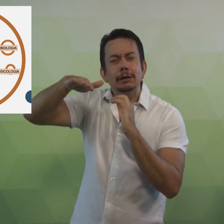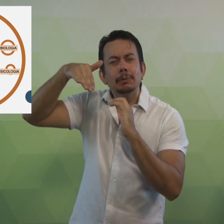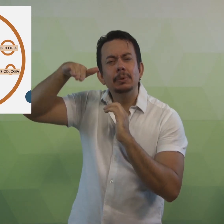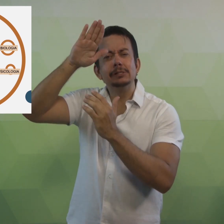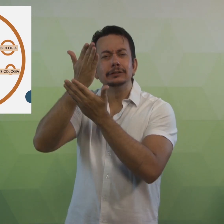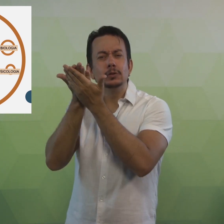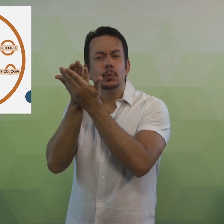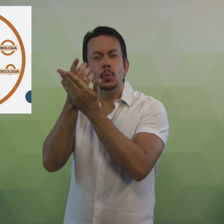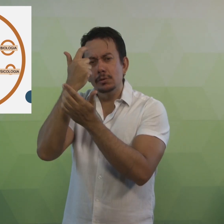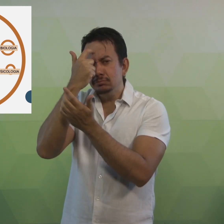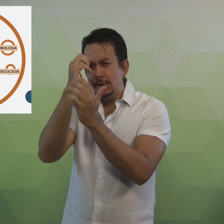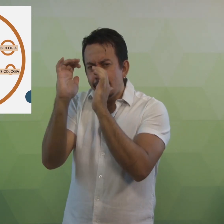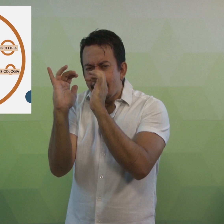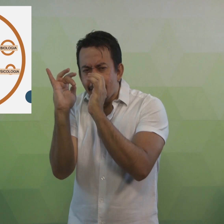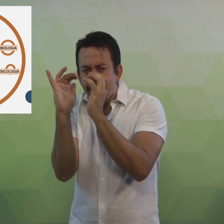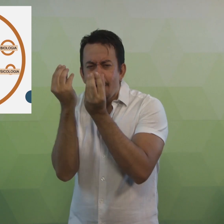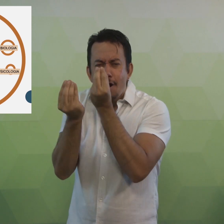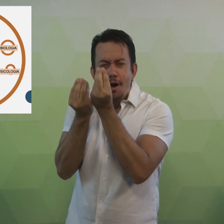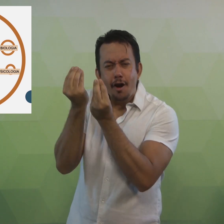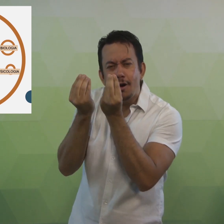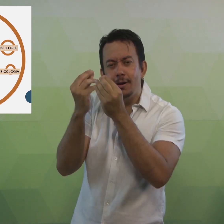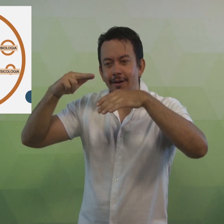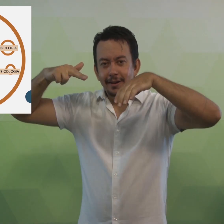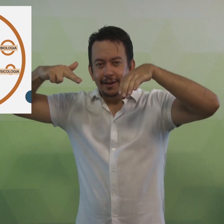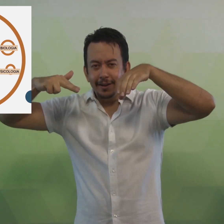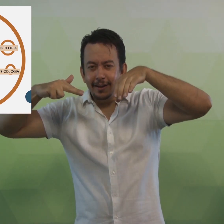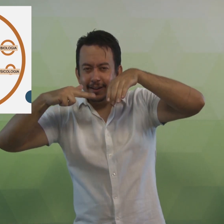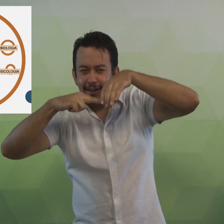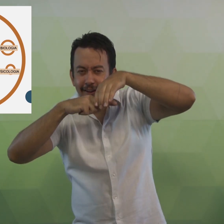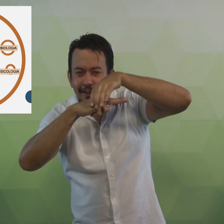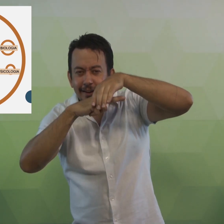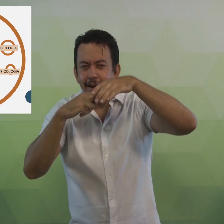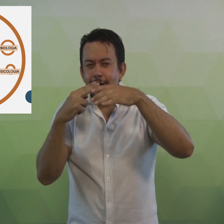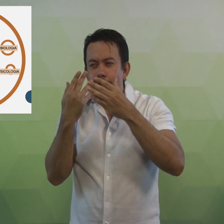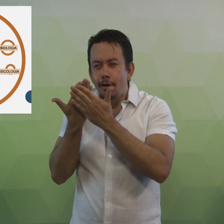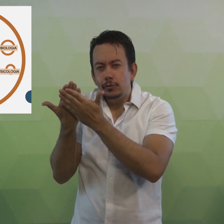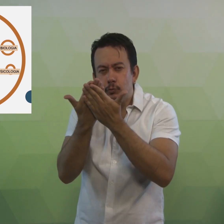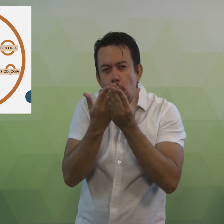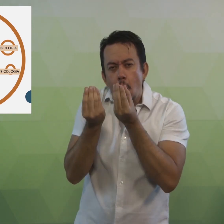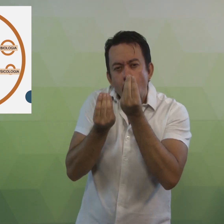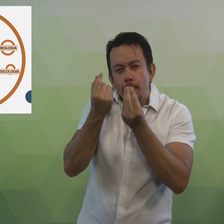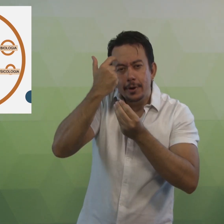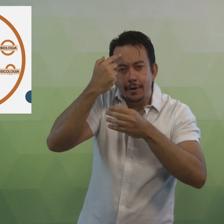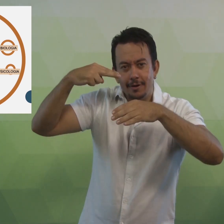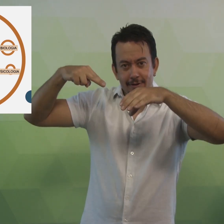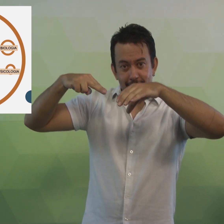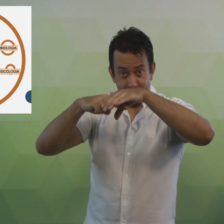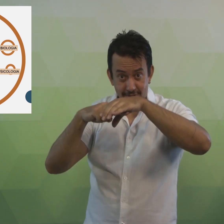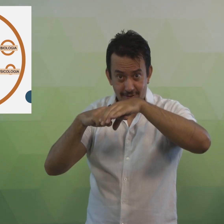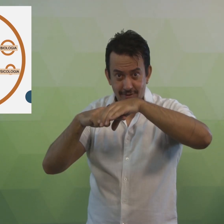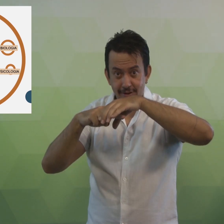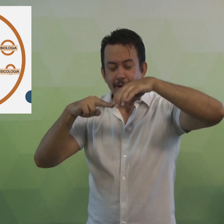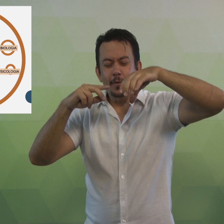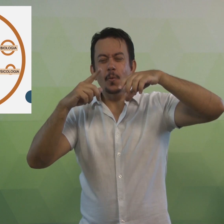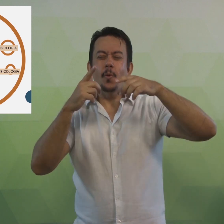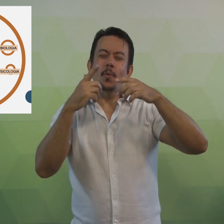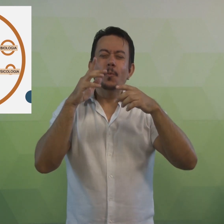corporal. Então, nós precisamos estudar mais a fundo sobre isso. Por exemplo, quando a pessoa faz